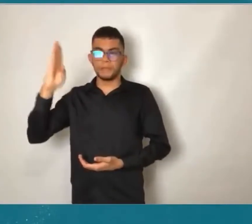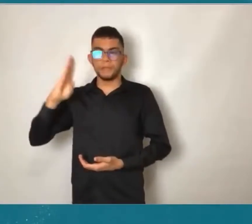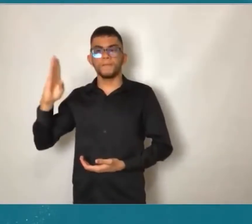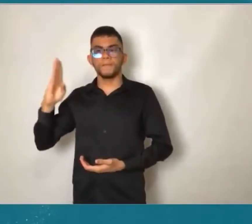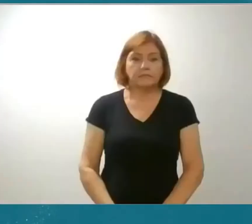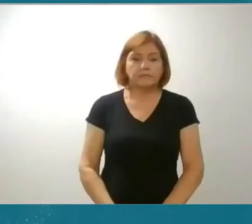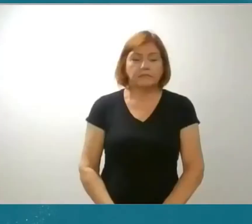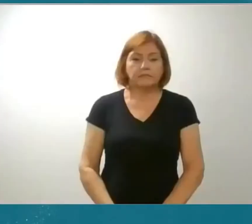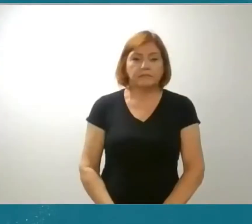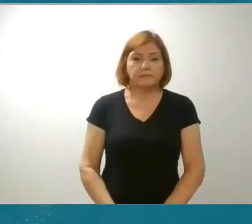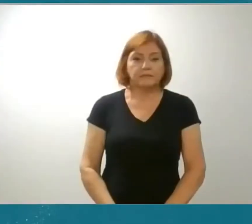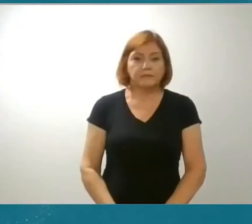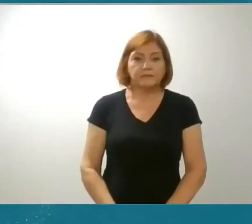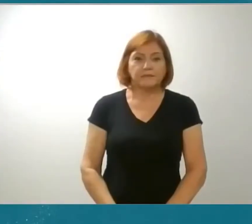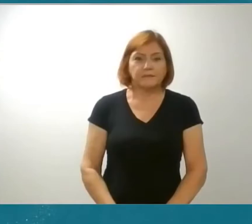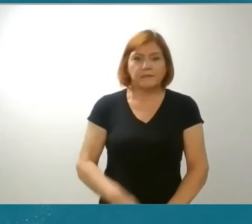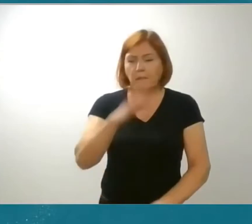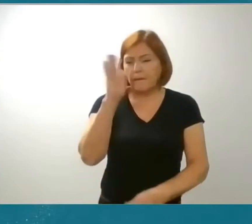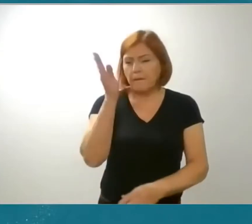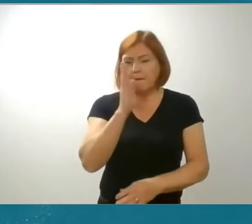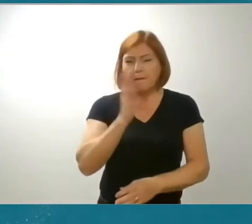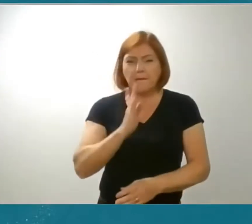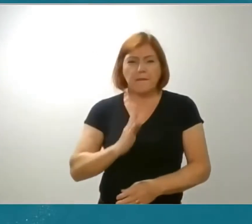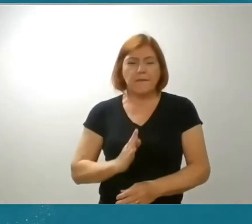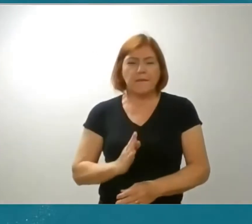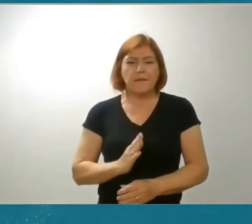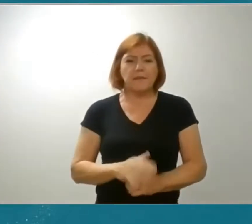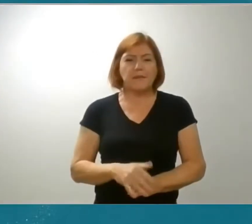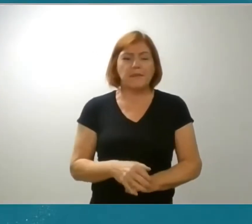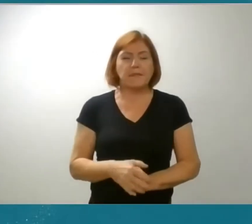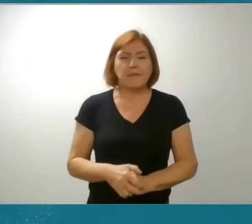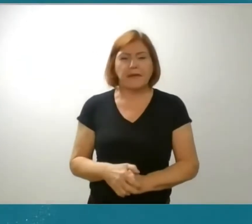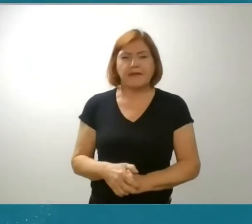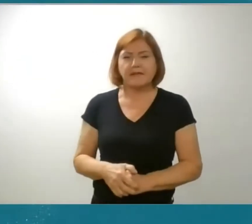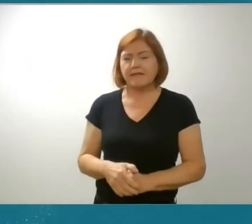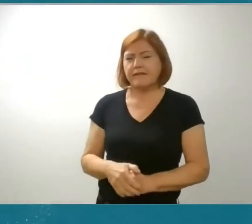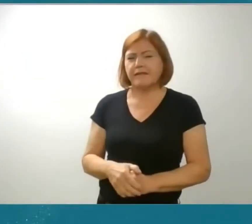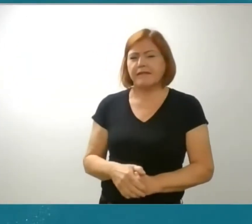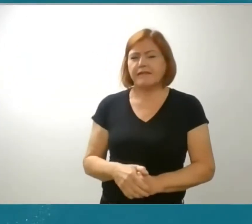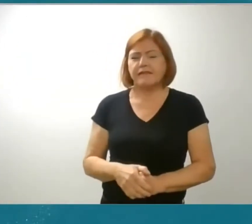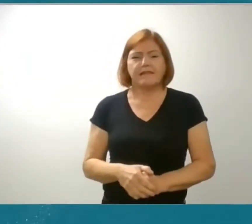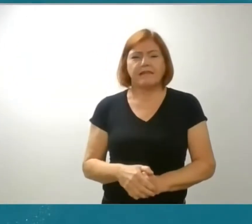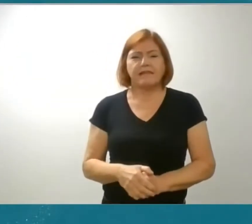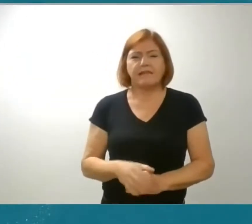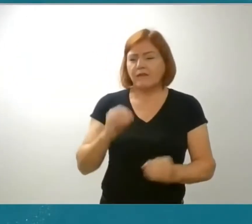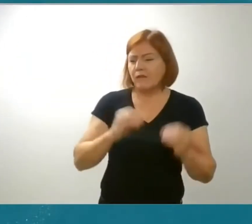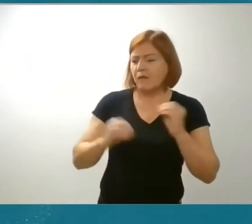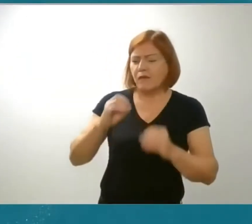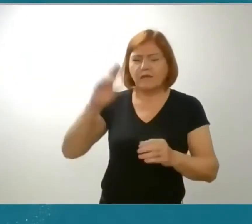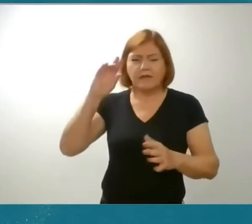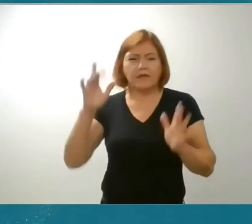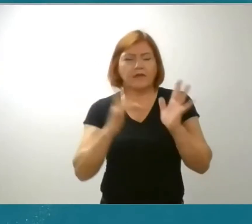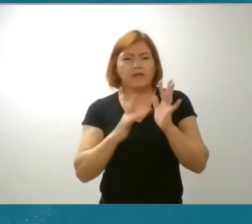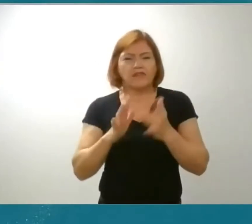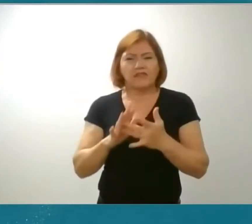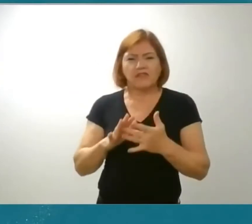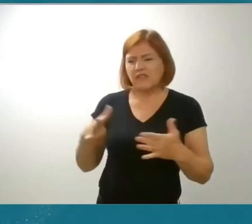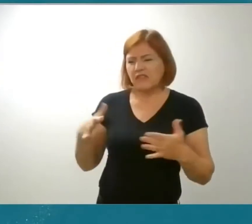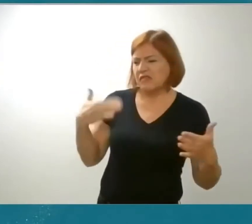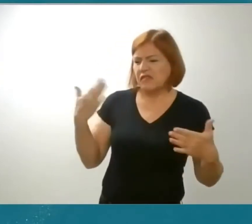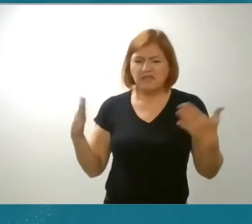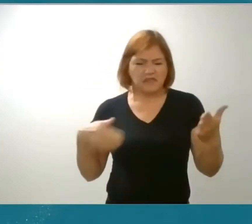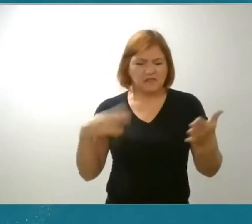fizer essa virada, você continua, né, vulnerável ao ataque, né, de Satanás, porque você